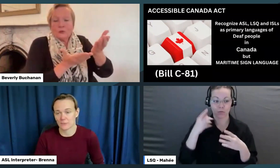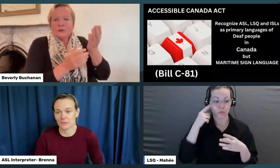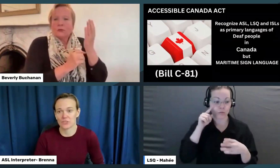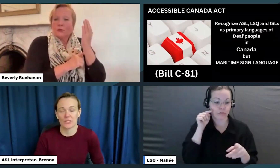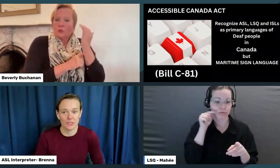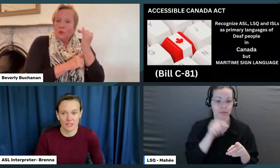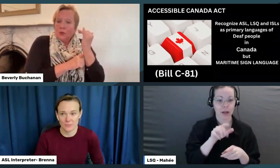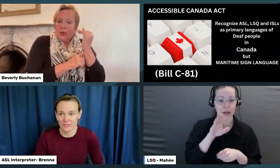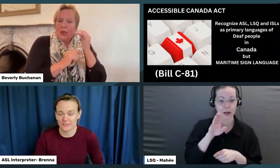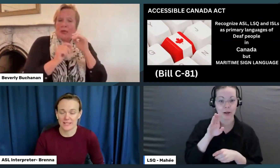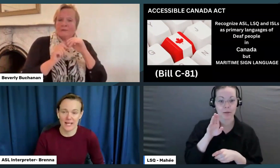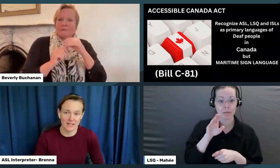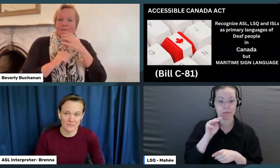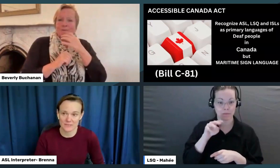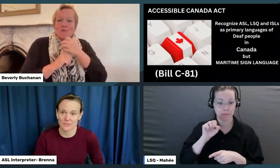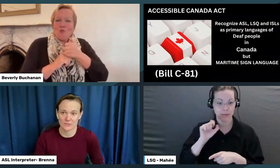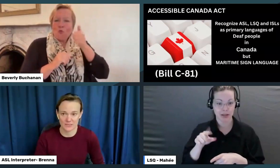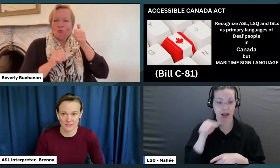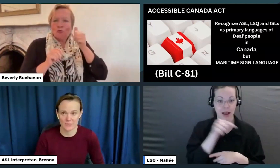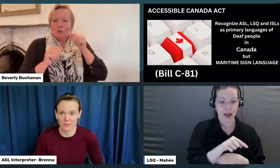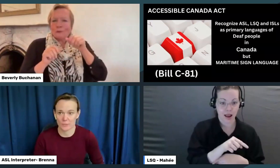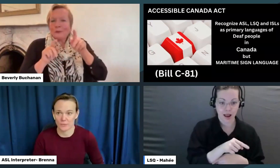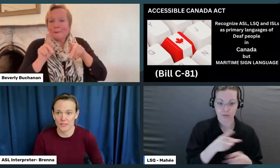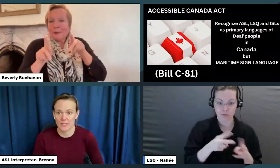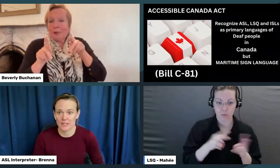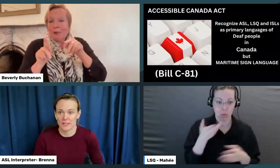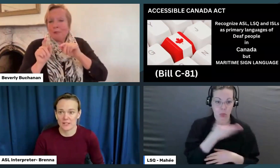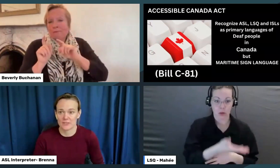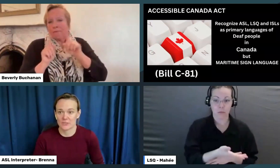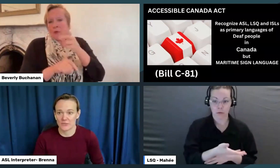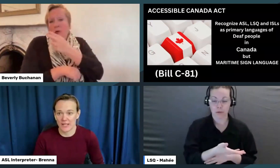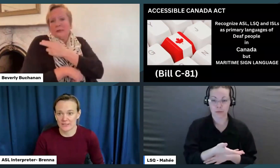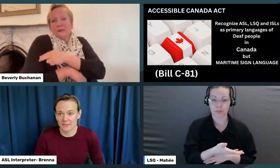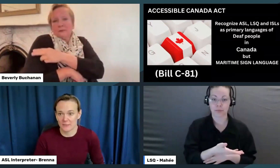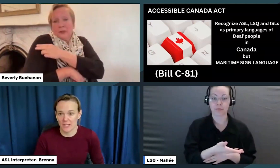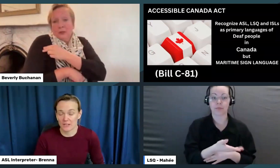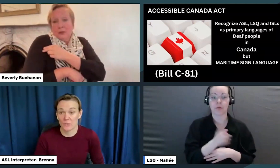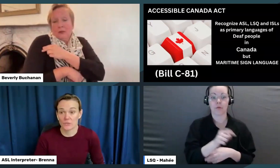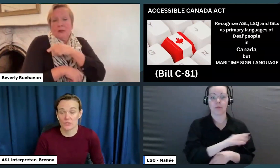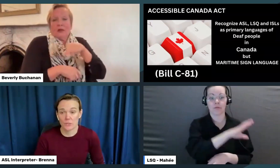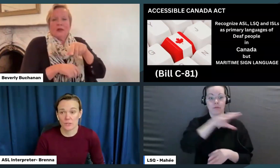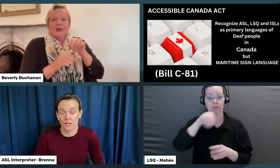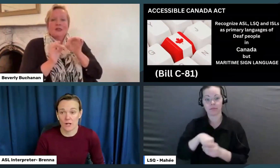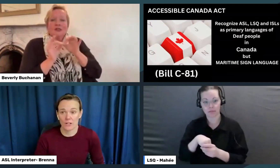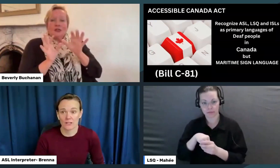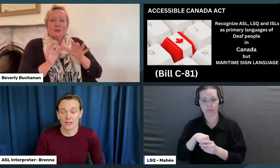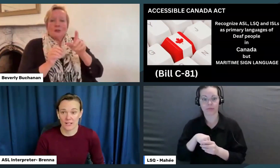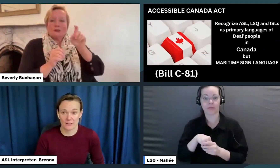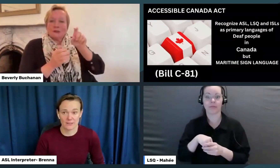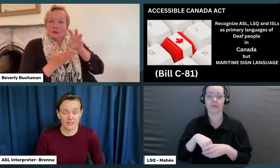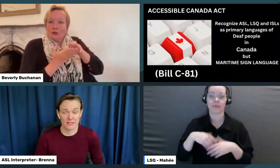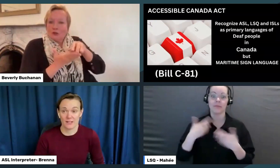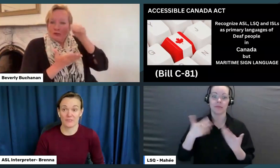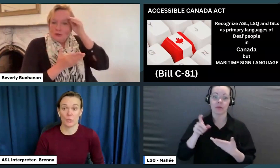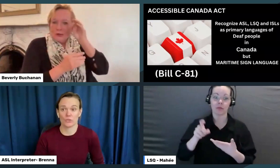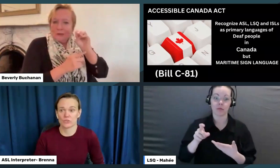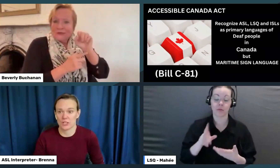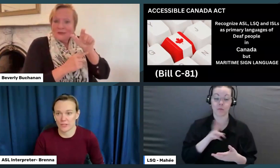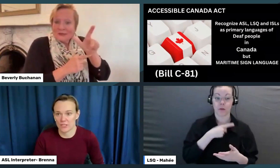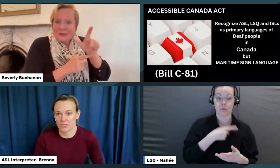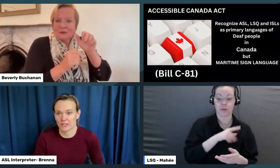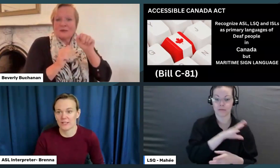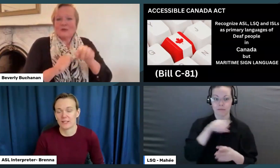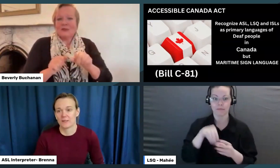distinguer ces ressources, de les documenter qui sont disponibles, de sorte à ce que les gens de générations